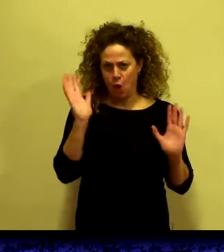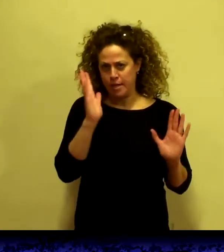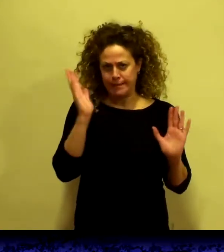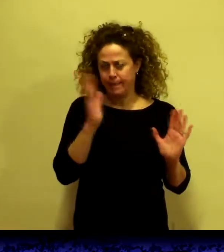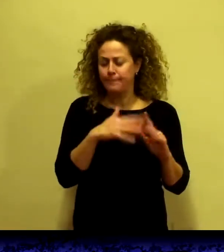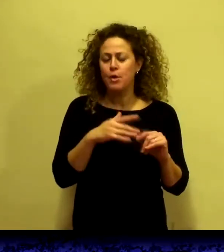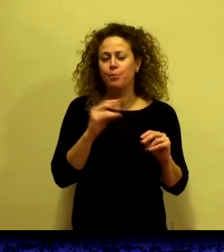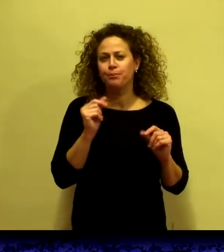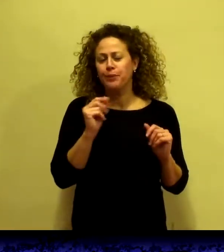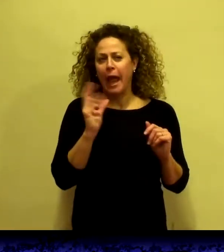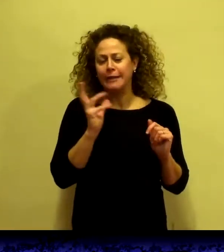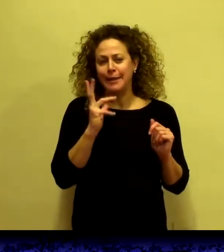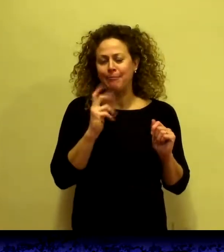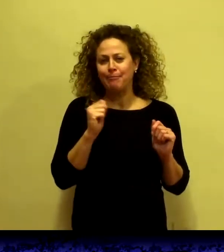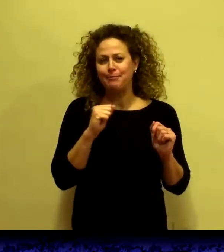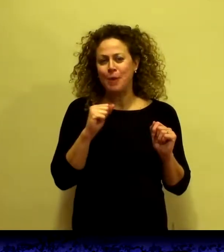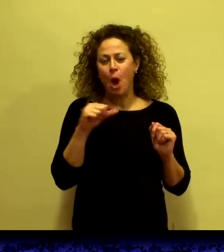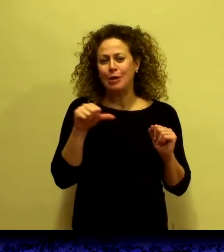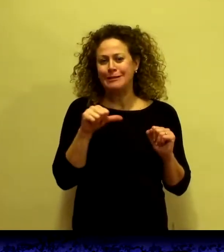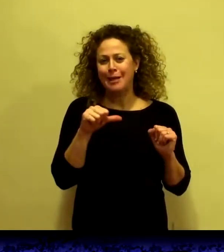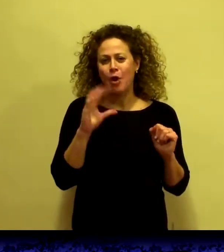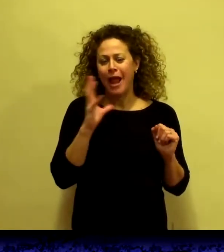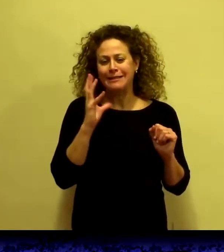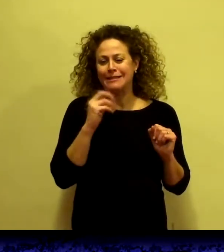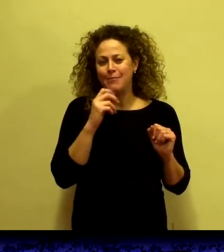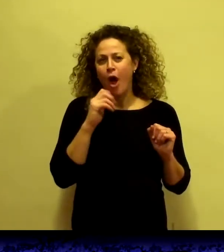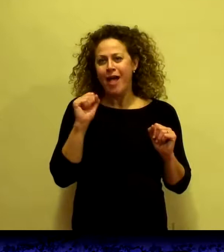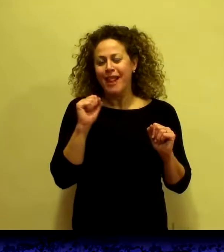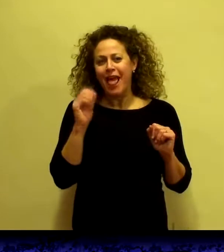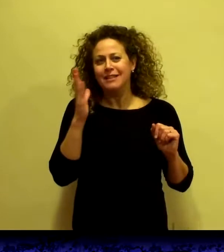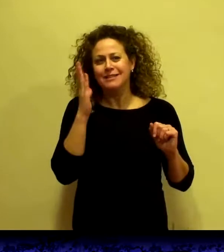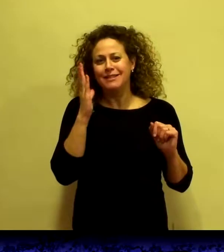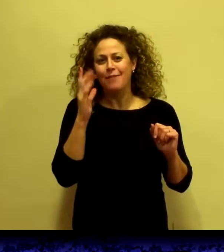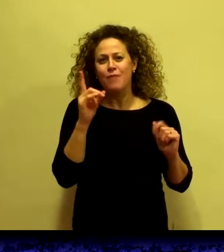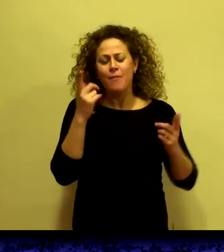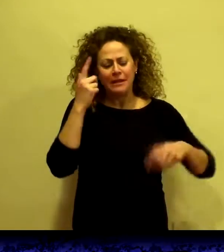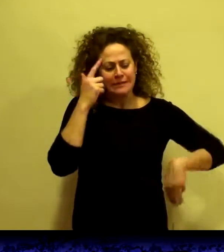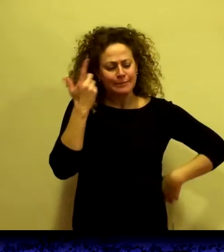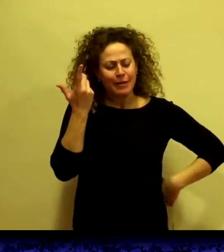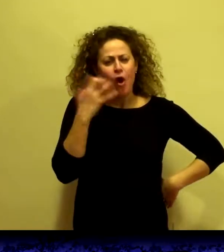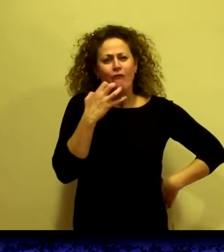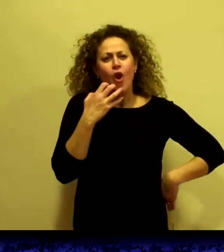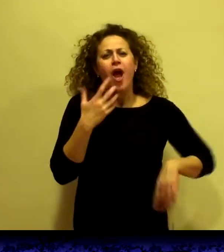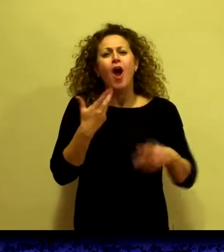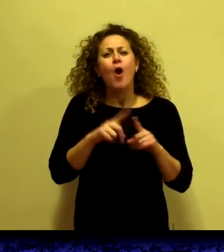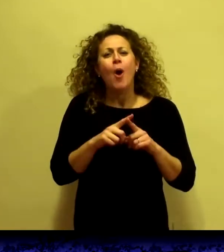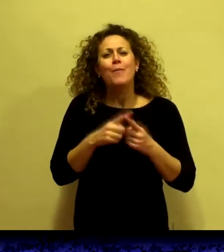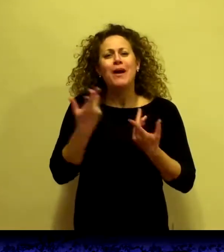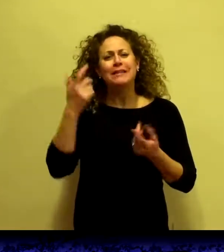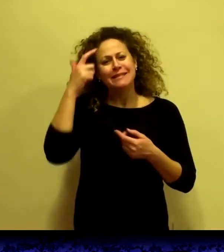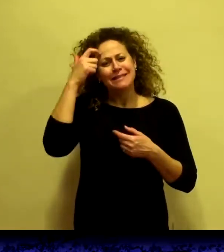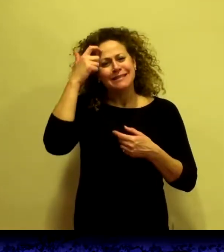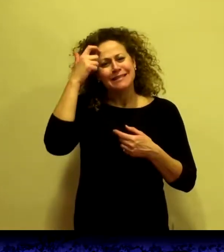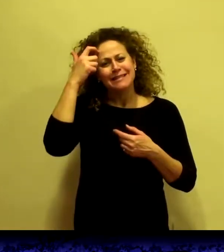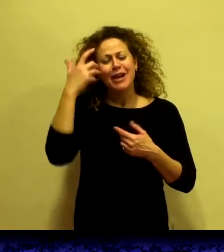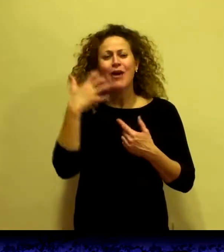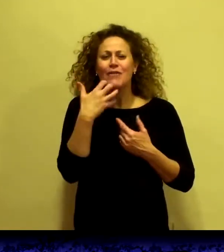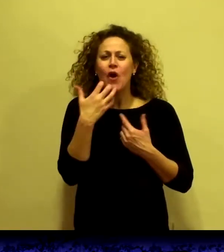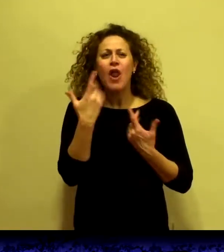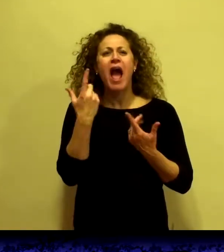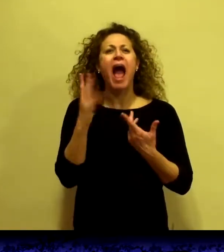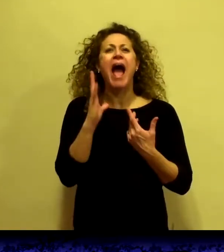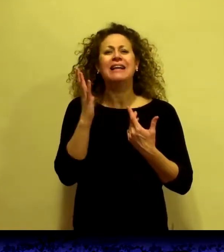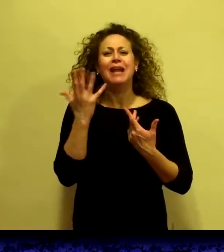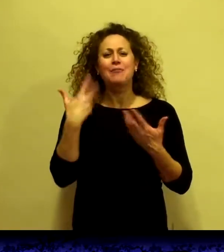Tipo. Tipo. Lui aveva qualche idea, però non gli... Non mi viene. Ce l'ho sulla punta del cervello, ecco.